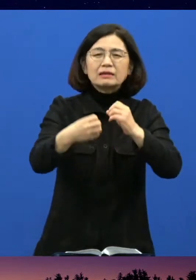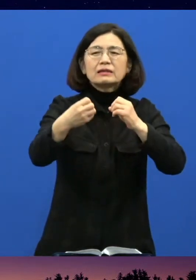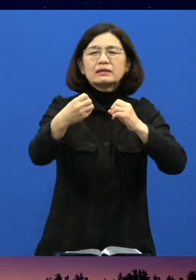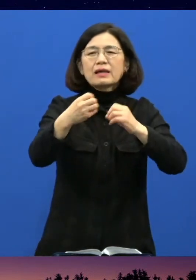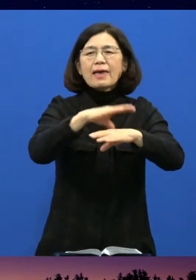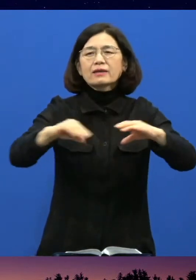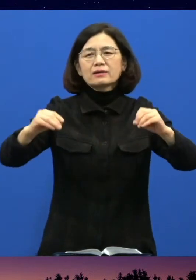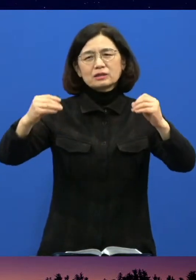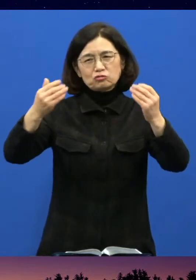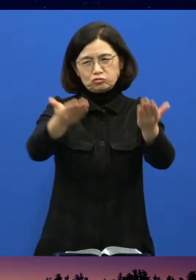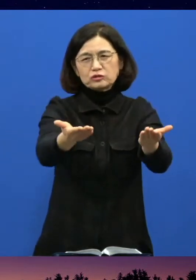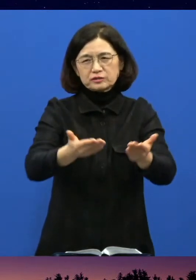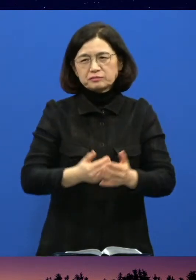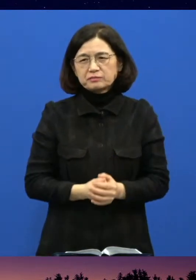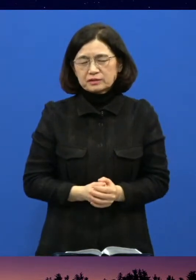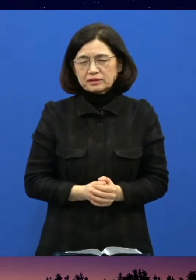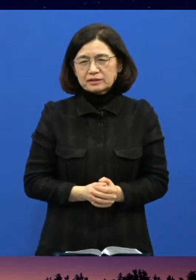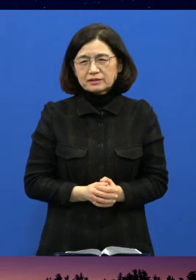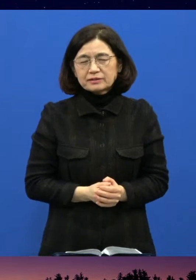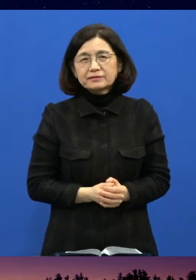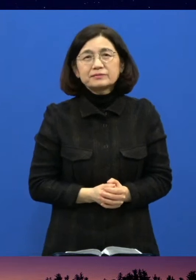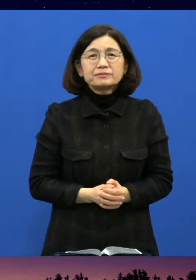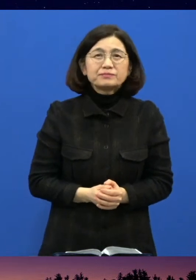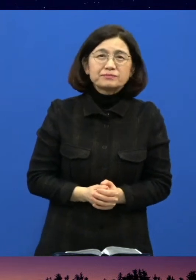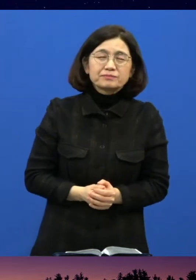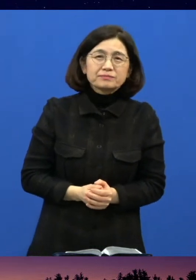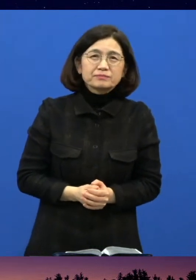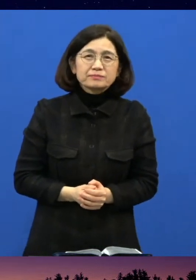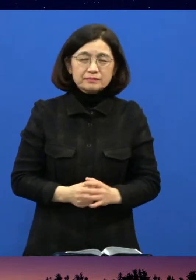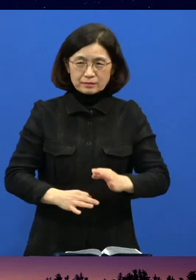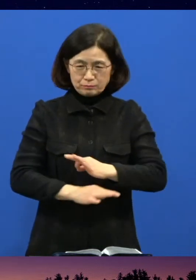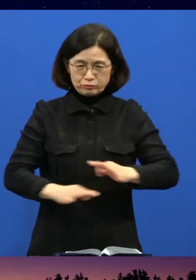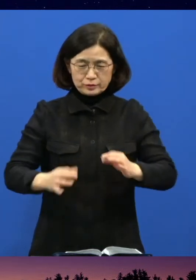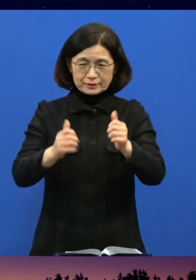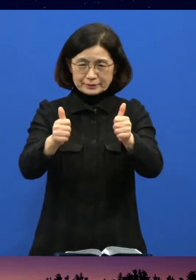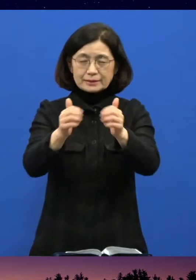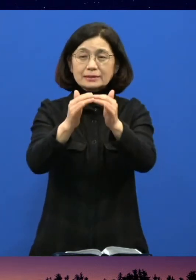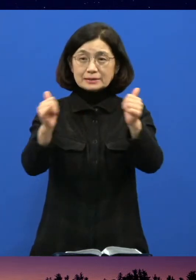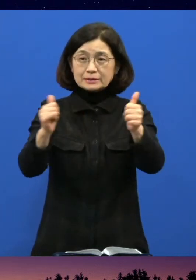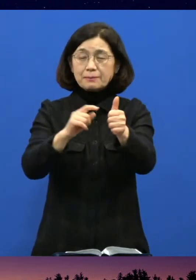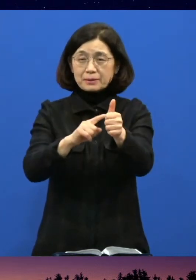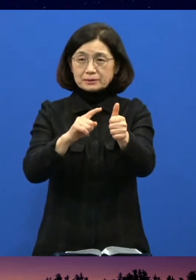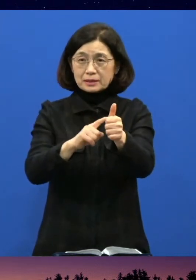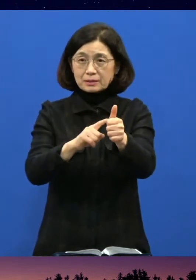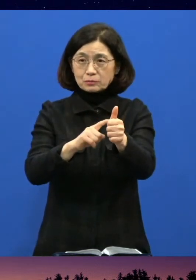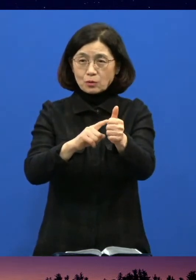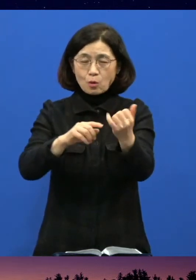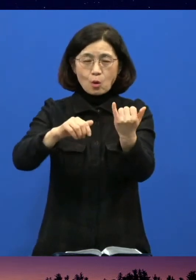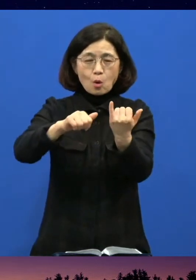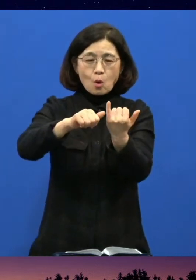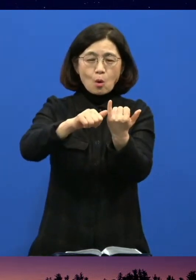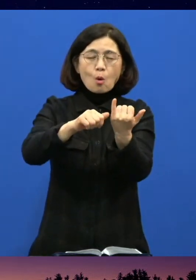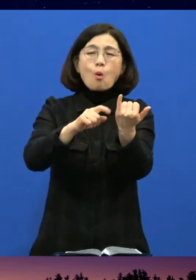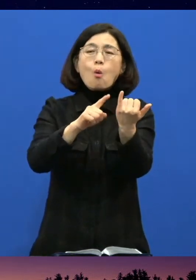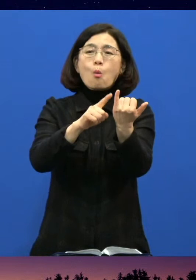자, 그렇다면 그 불의한 재판장도 그 과부의